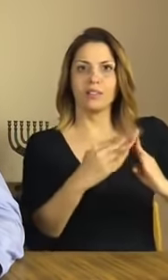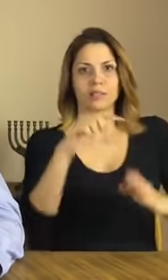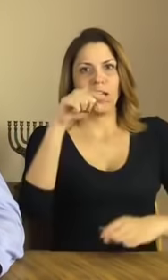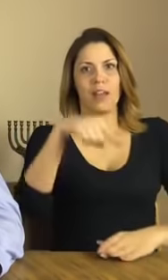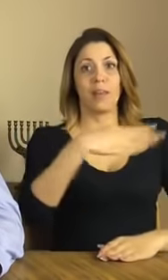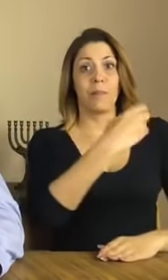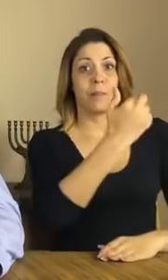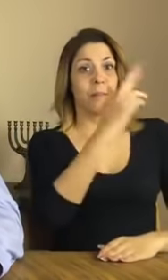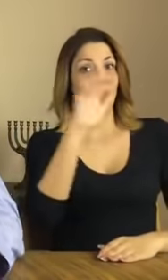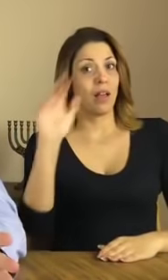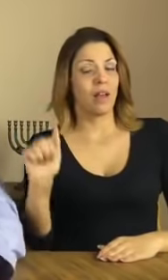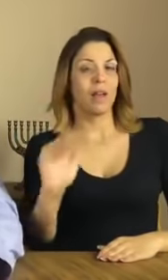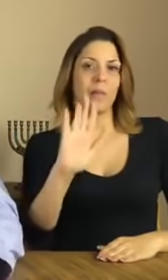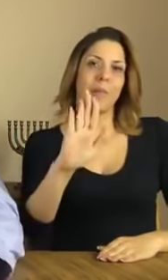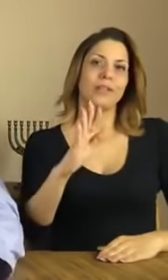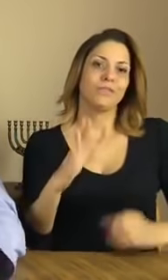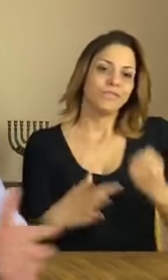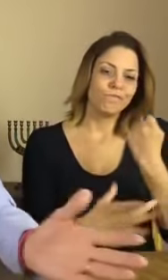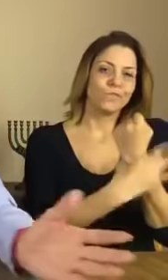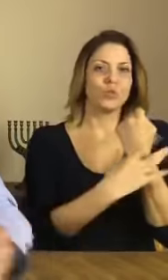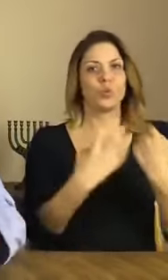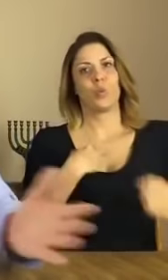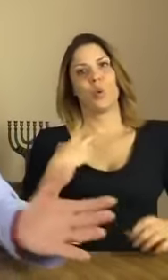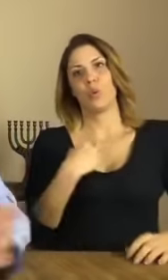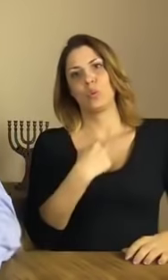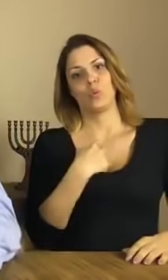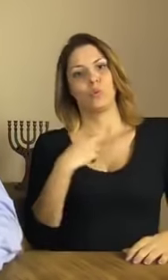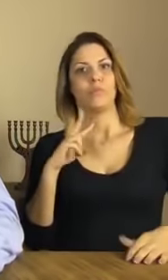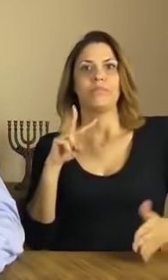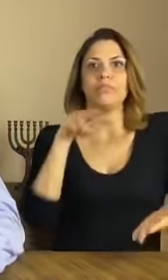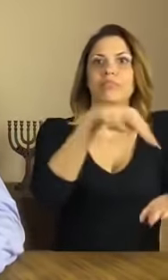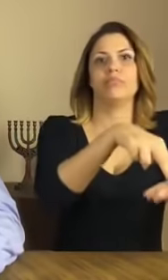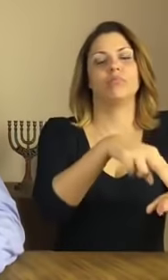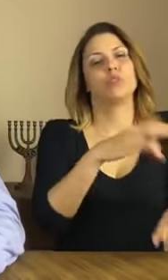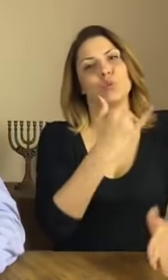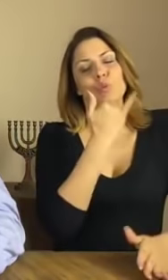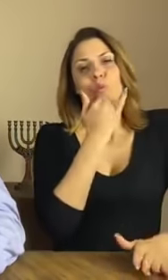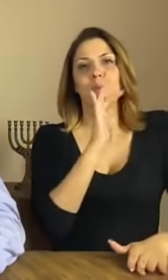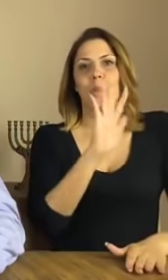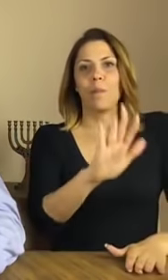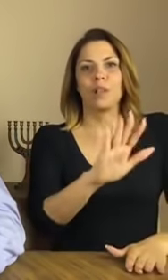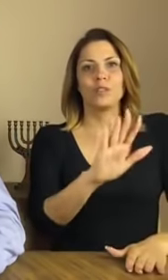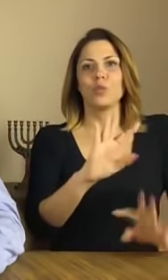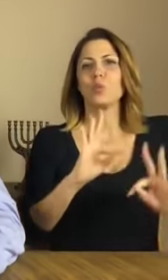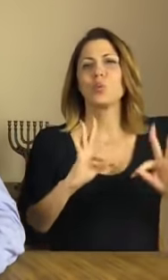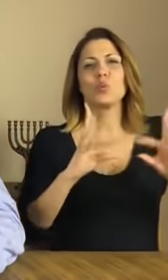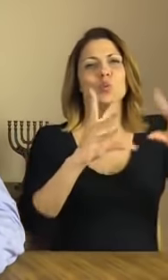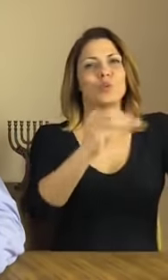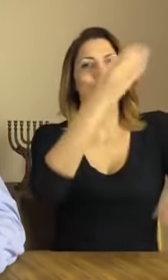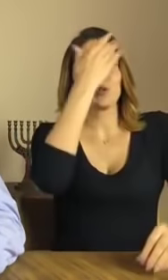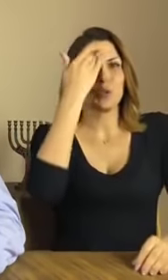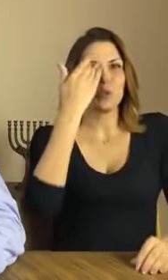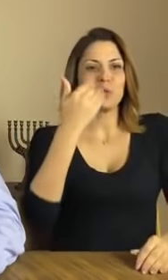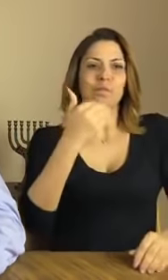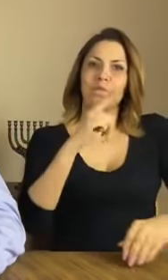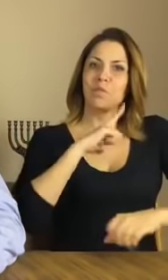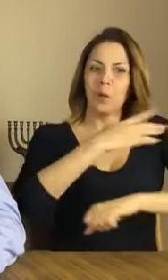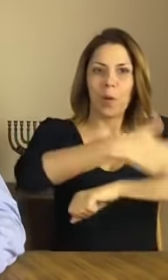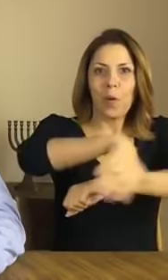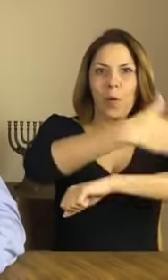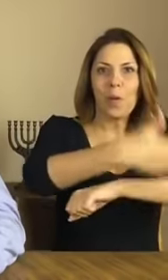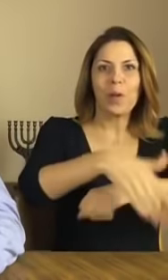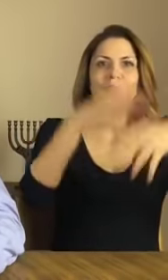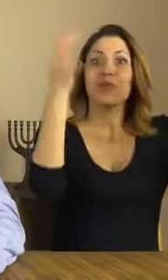por questão de segurança não posso sair mais vale pra todos que estão nas ruas estão felizes o